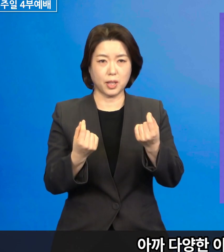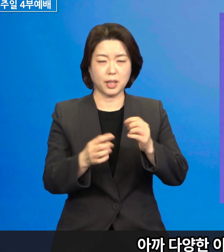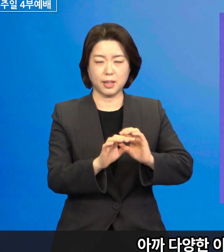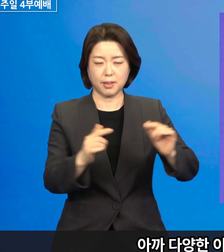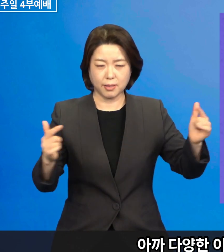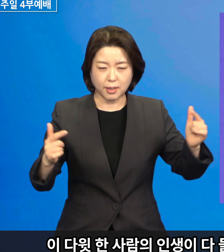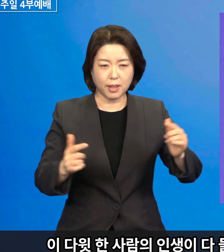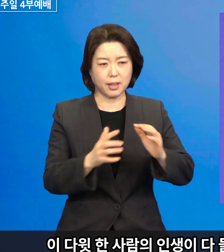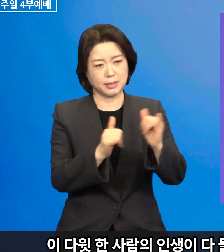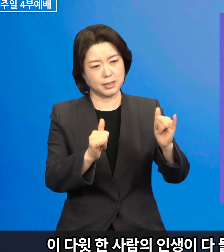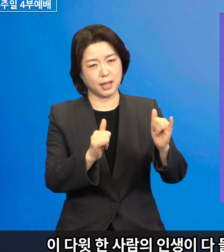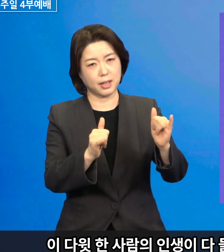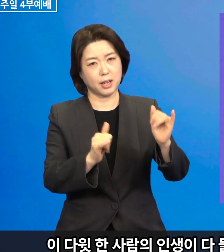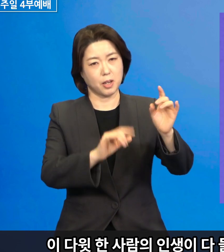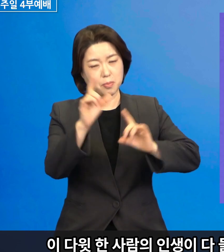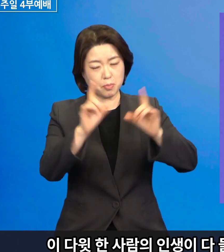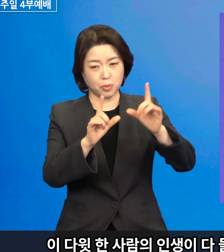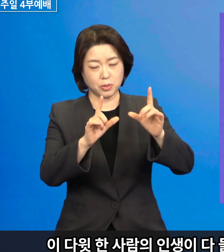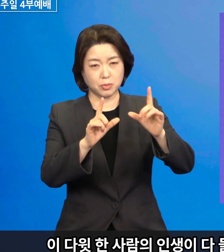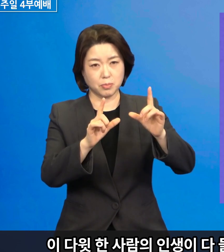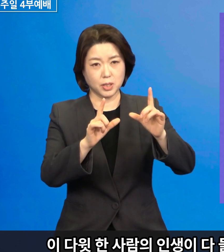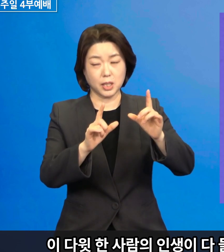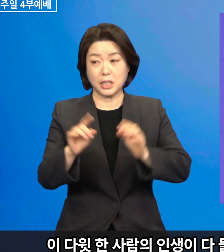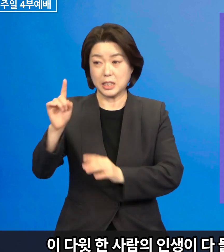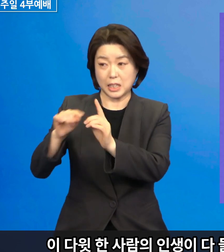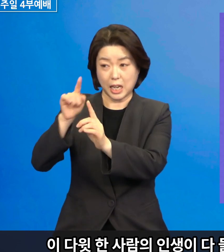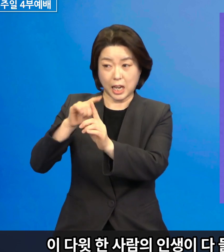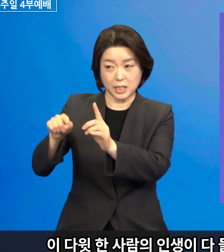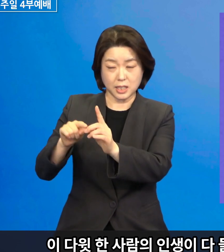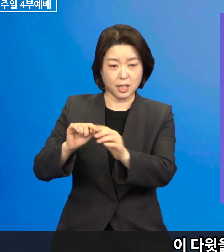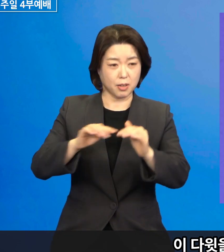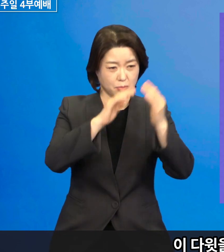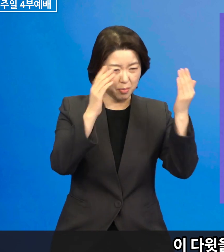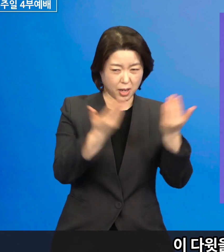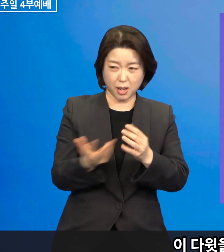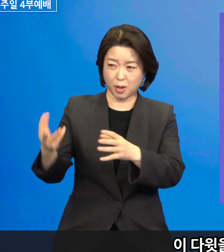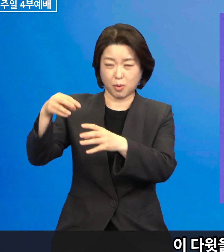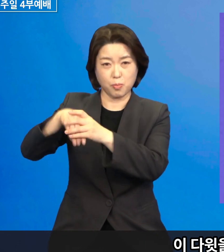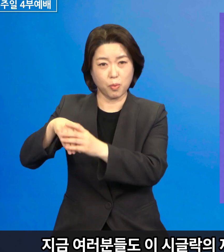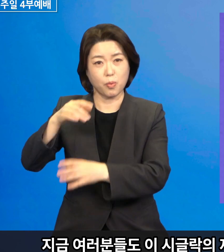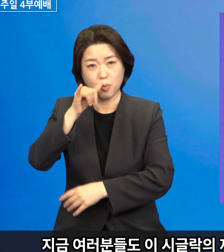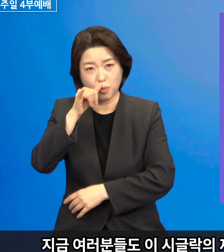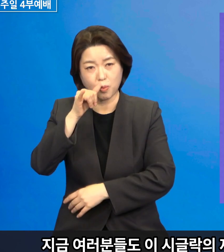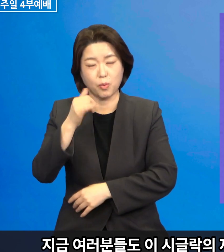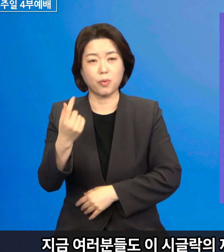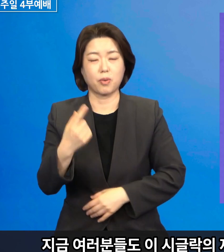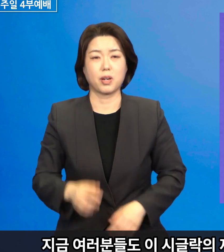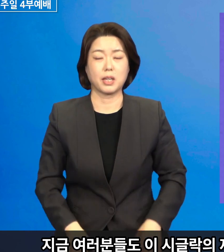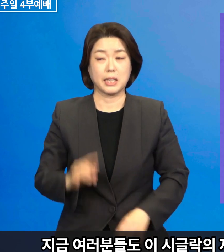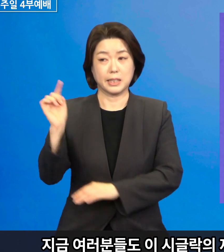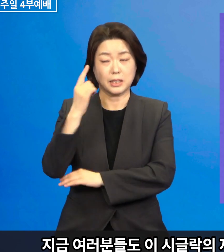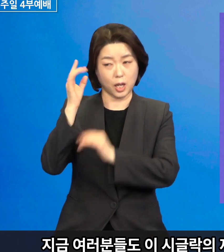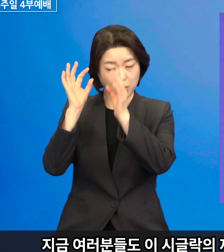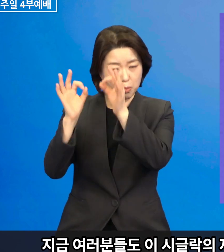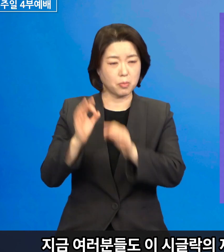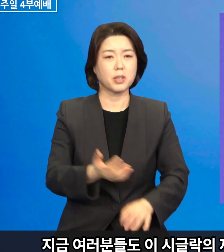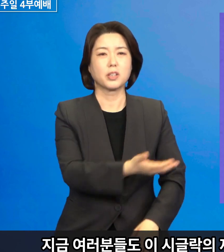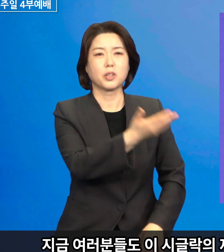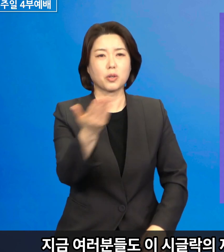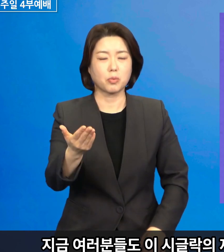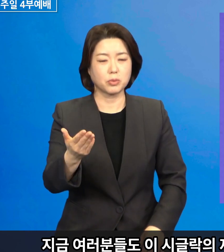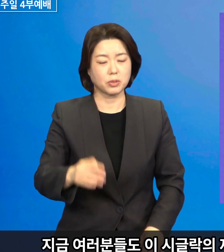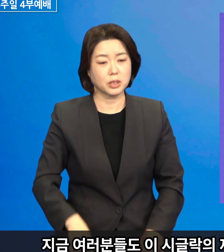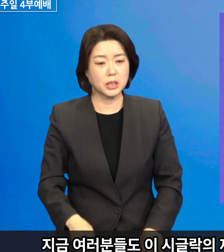이 사람들의 모습이 다윗 한 사람의 인생에 다 들어있다라고 말씀을 드렸잖아요. 이 다윗을 보게 되면 지금 여러분들도 이